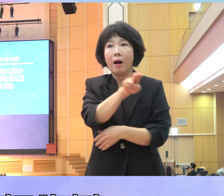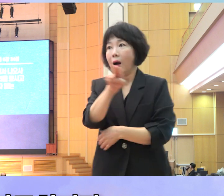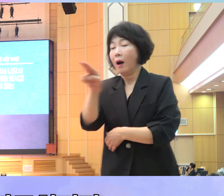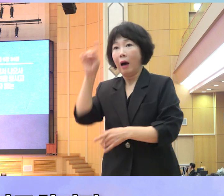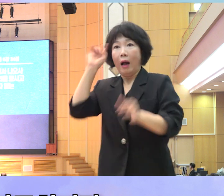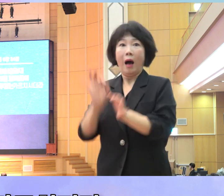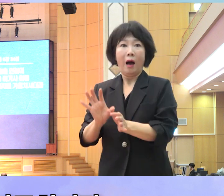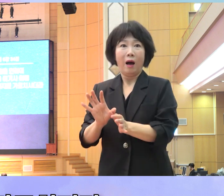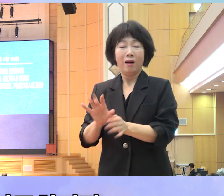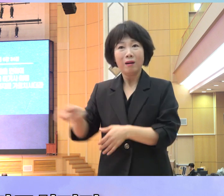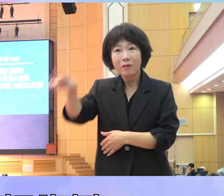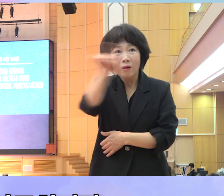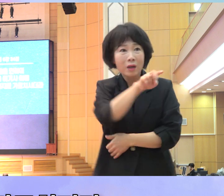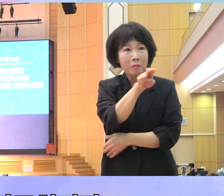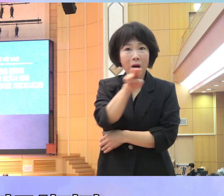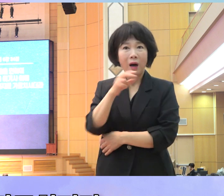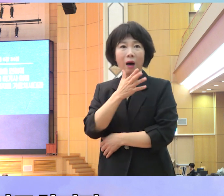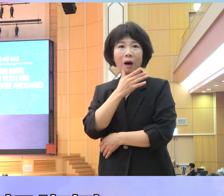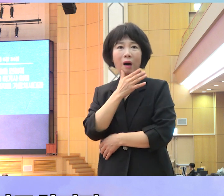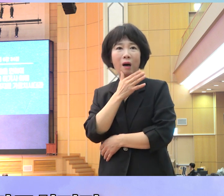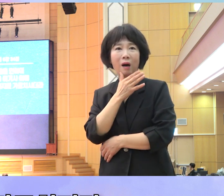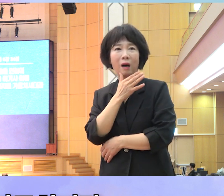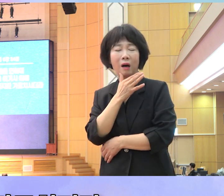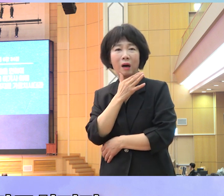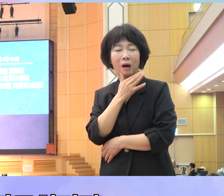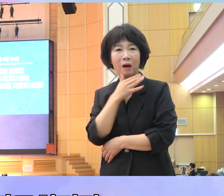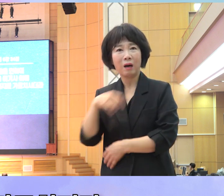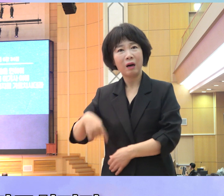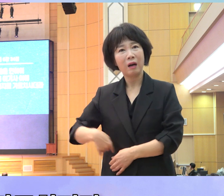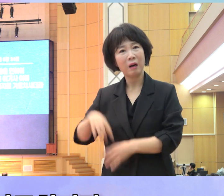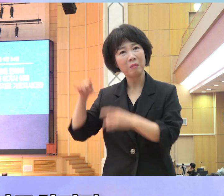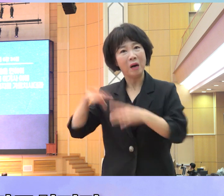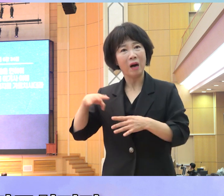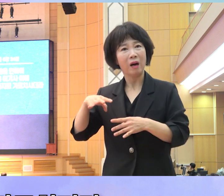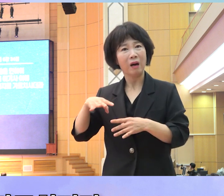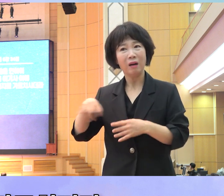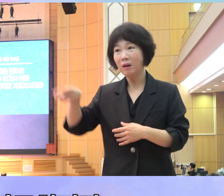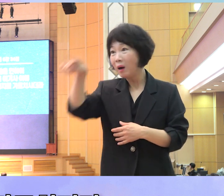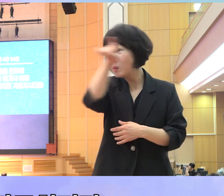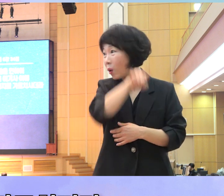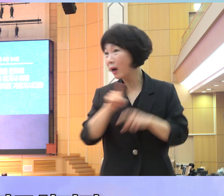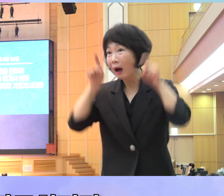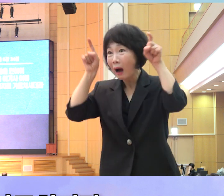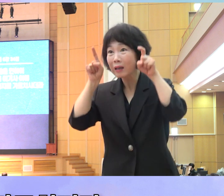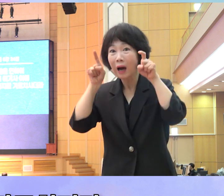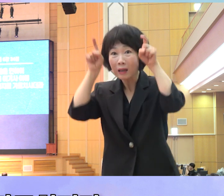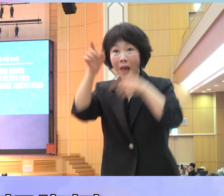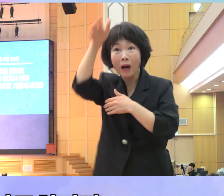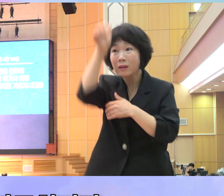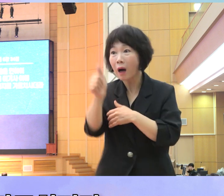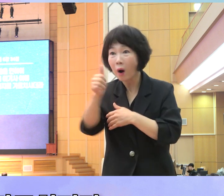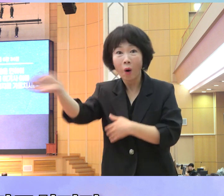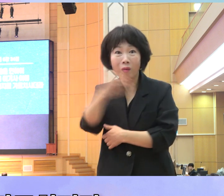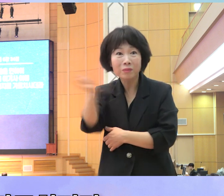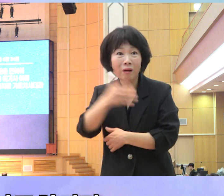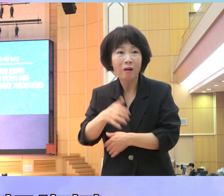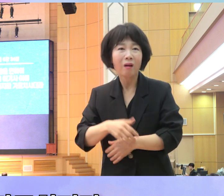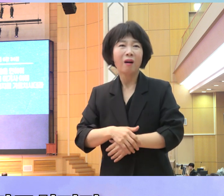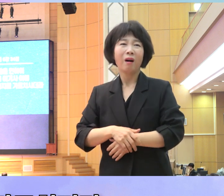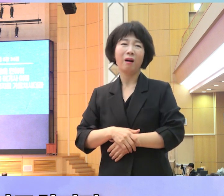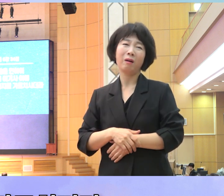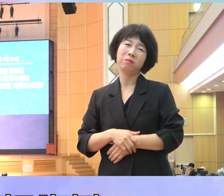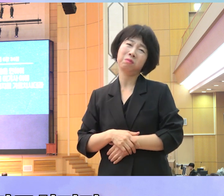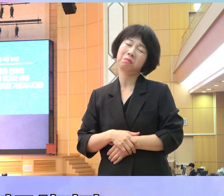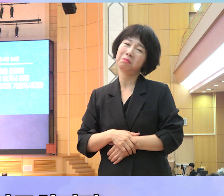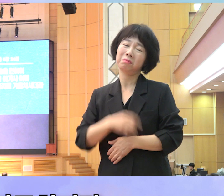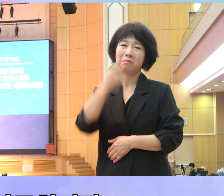그 목자 없는 양 같음을 인하여 불쌍히 여기사, 그리고 오늘